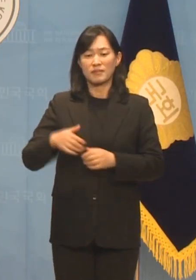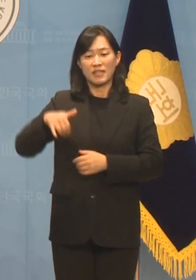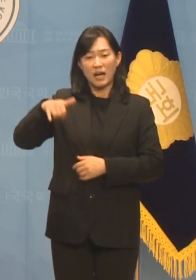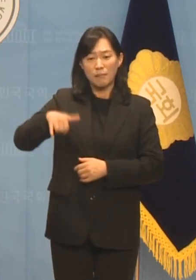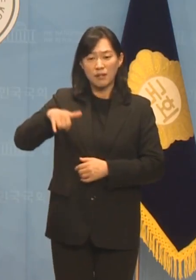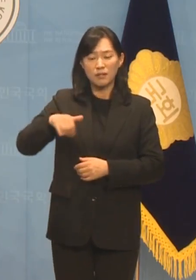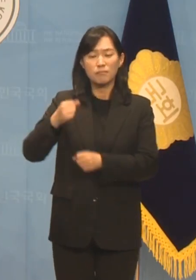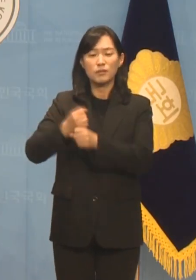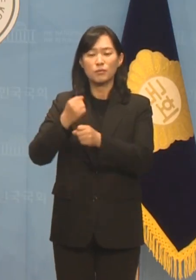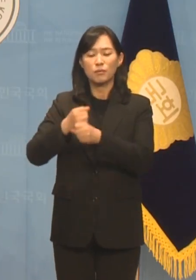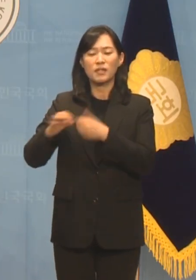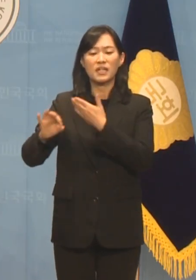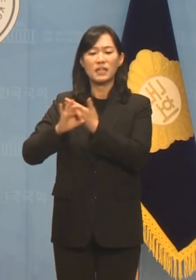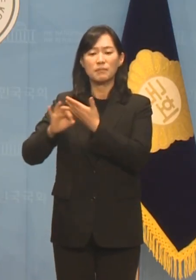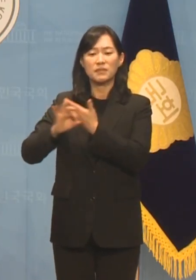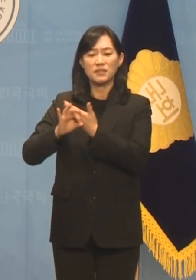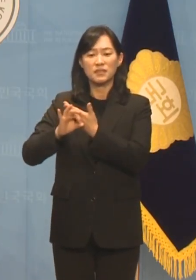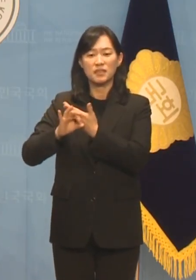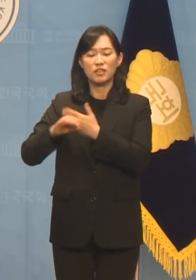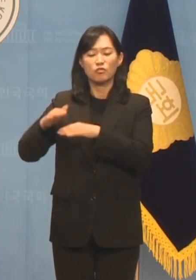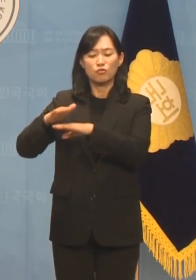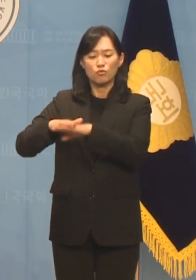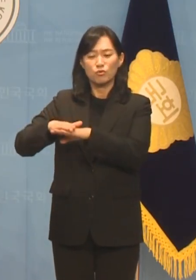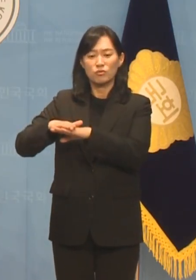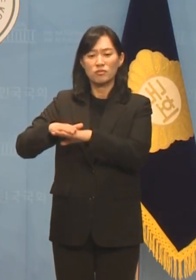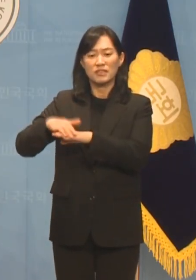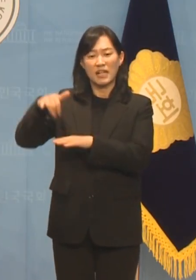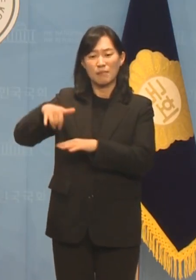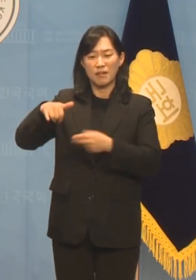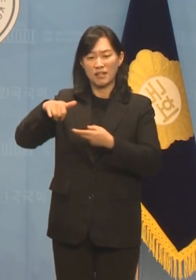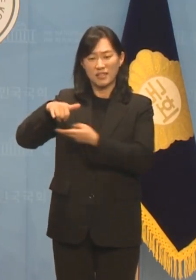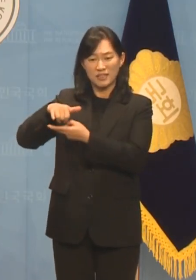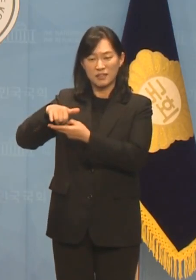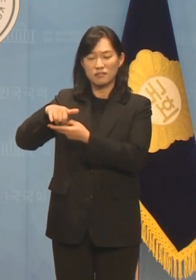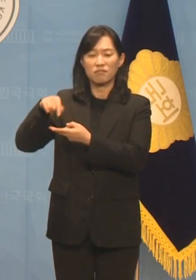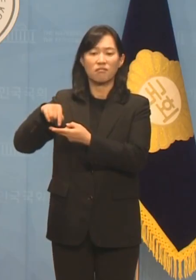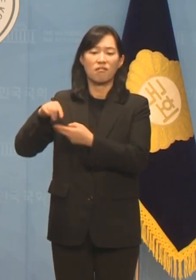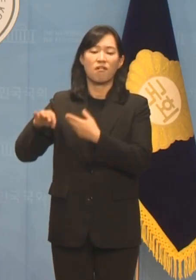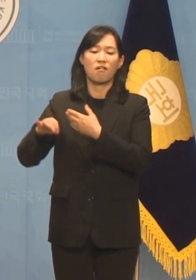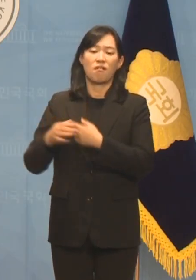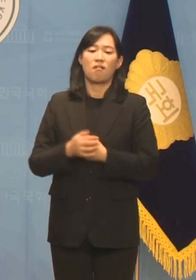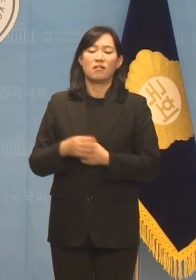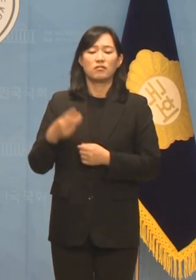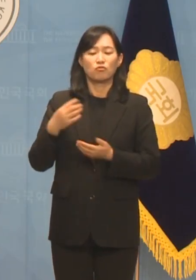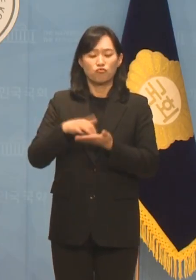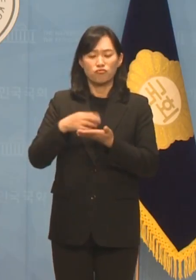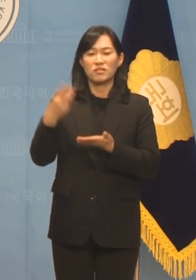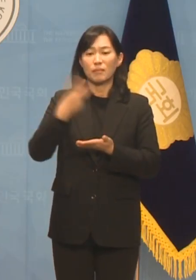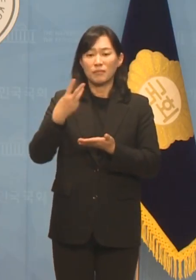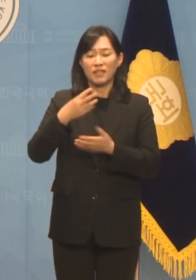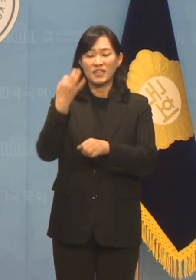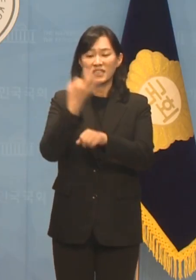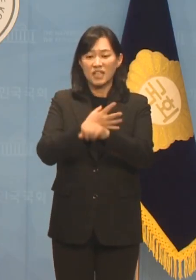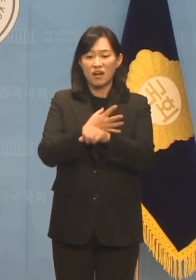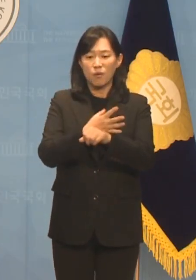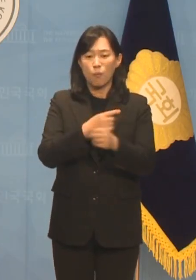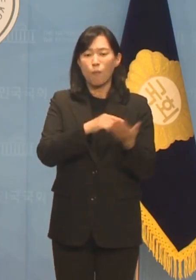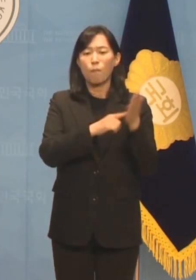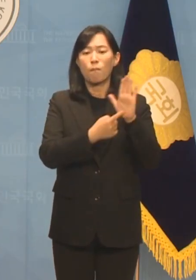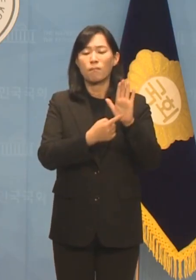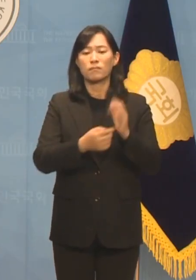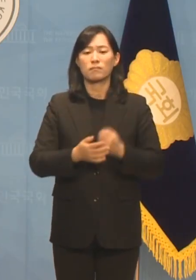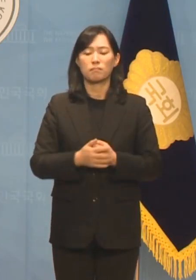시신을 임시 보관하는 영현백을 3,000개 넘게 구입한 것으로 드러났습니다.